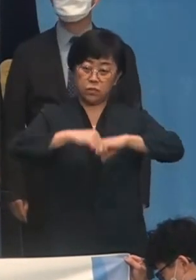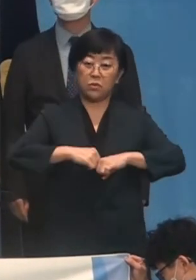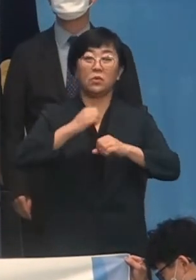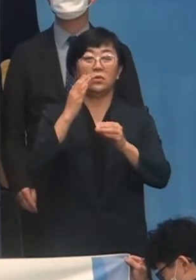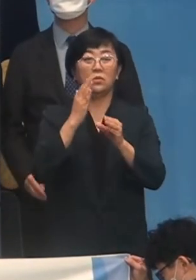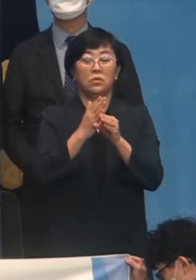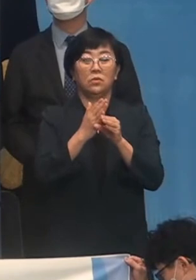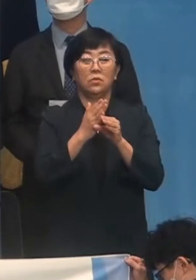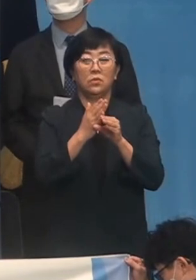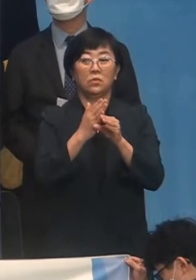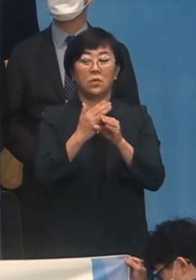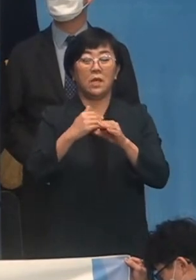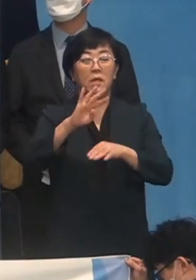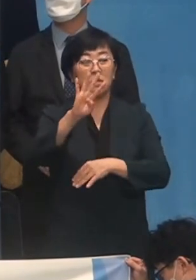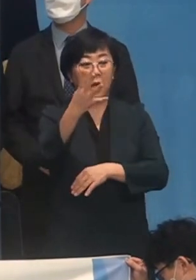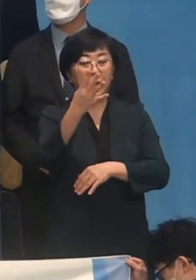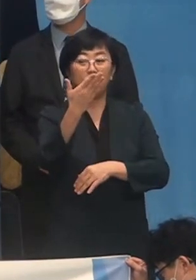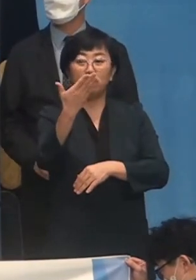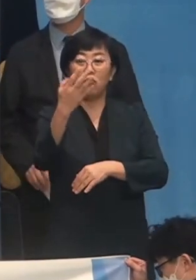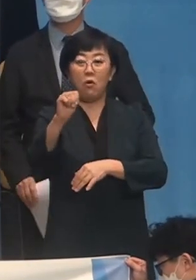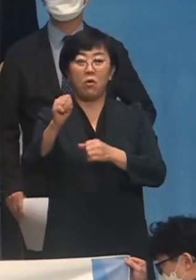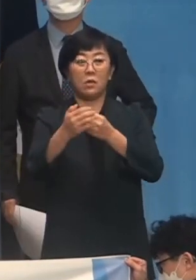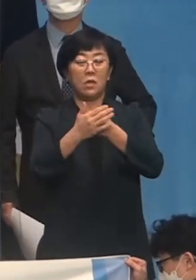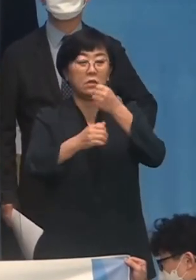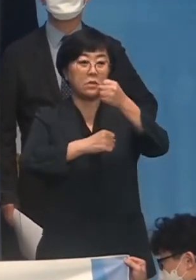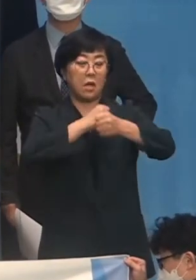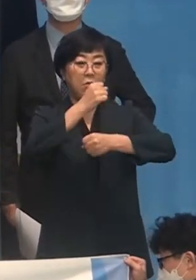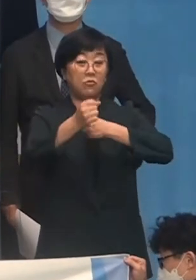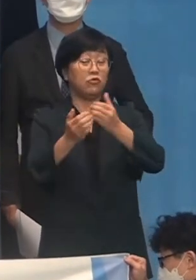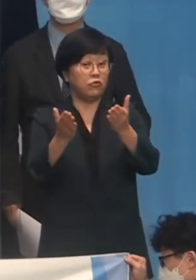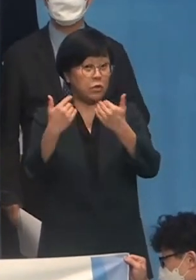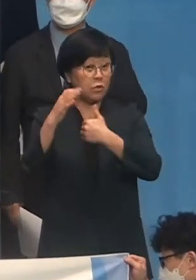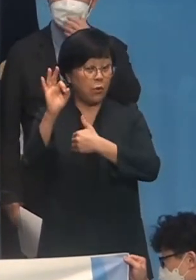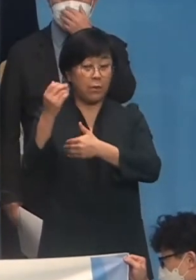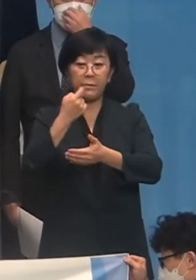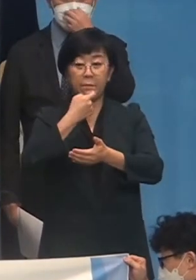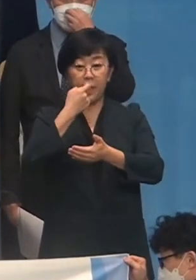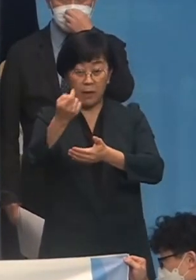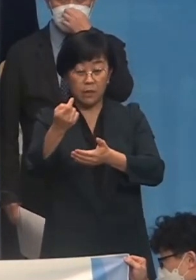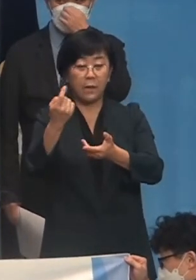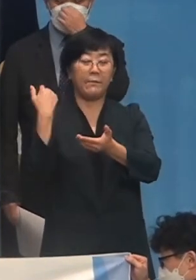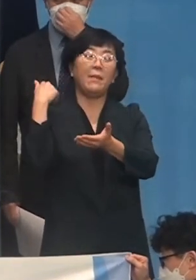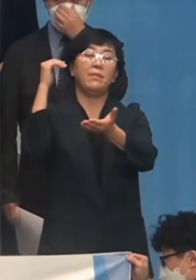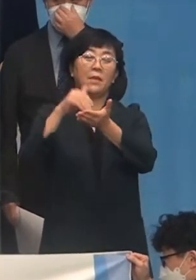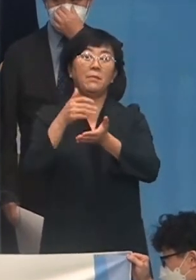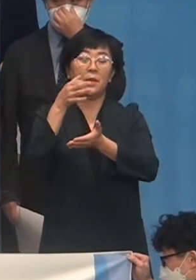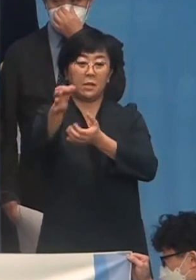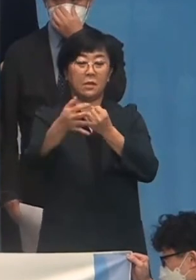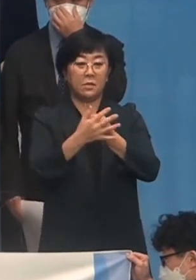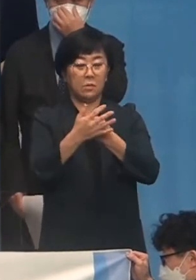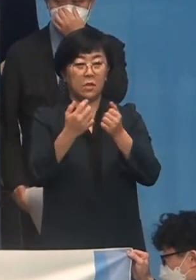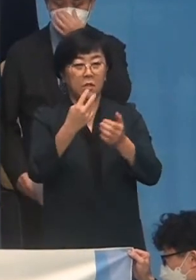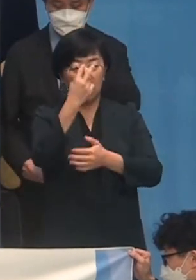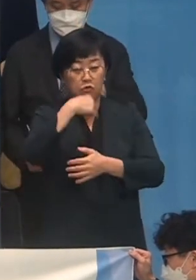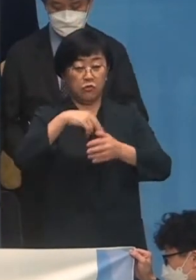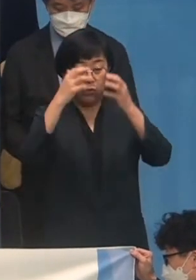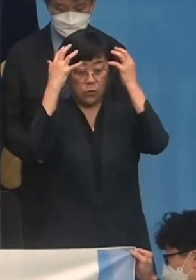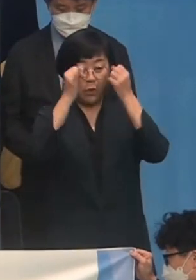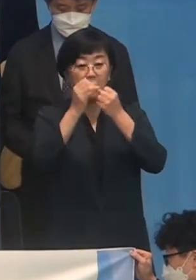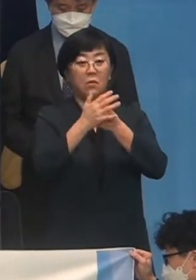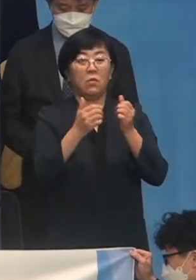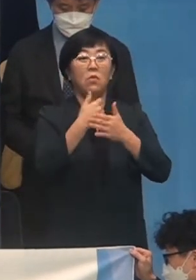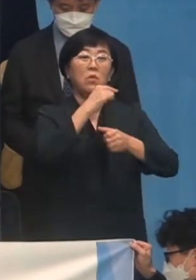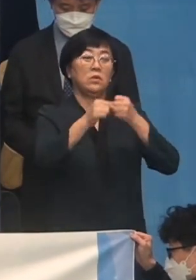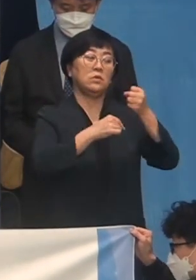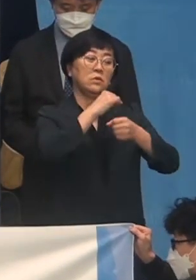상태로 409억 원의 자율유치금마저 반납해야 하는 이중고를 겪고 있으며